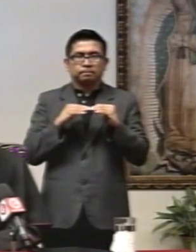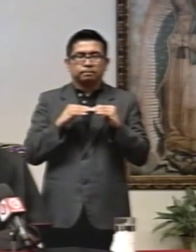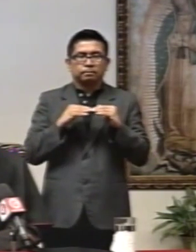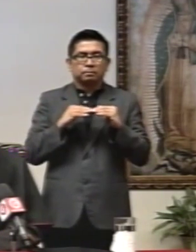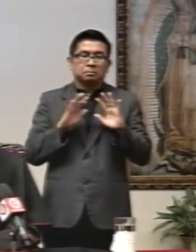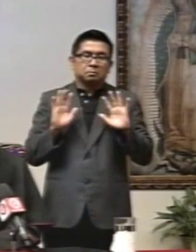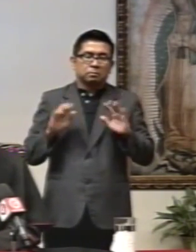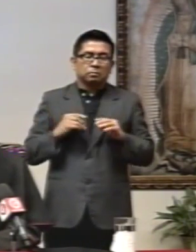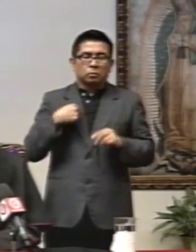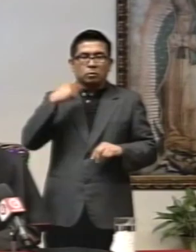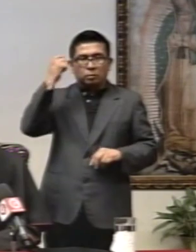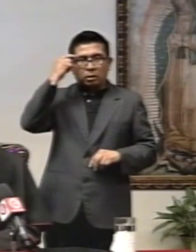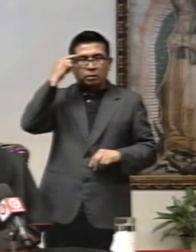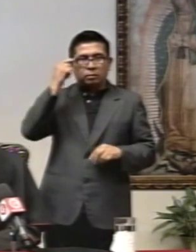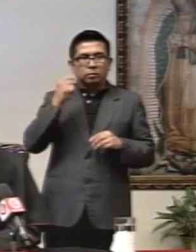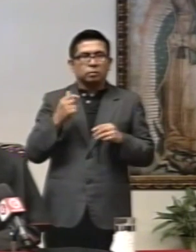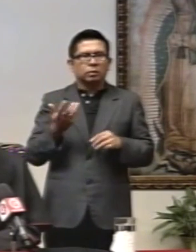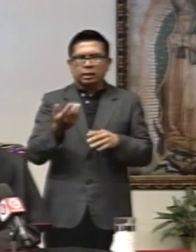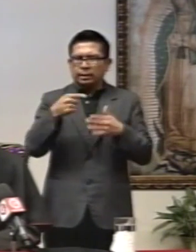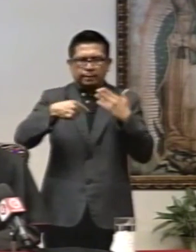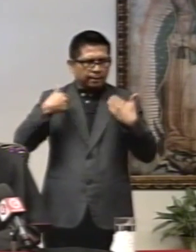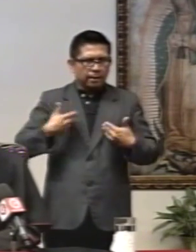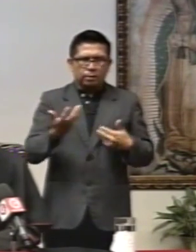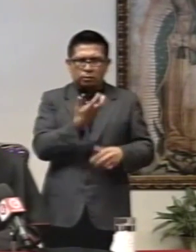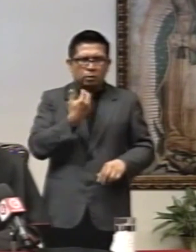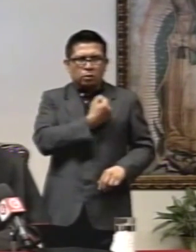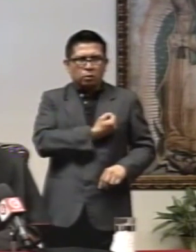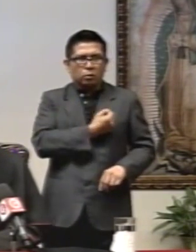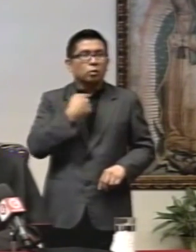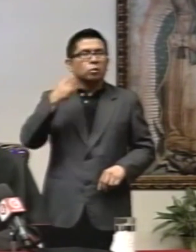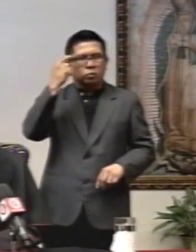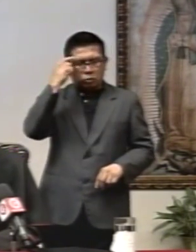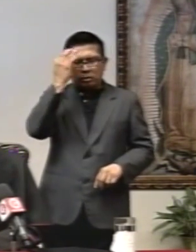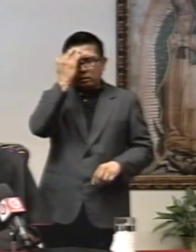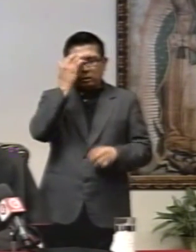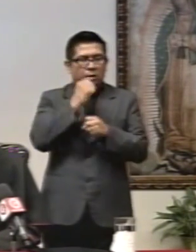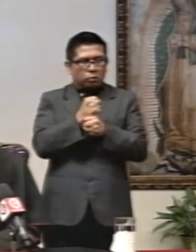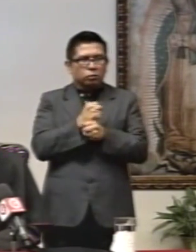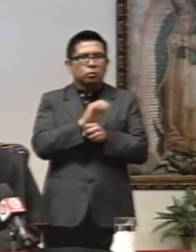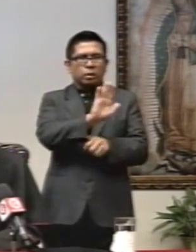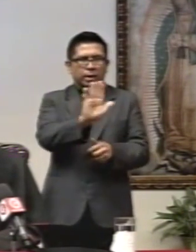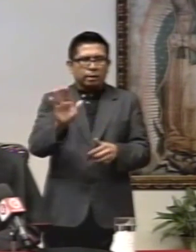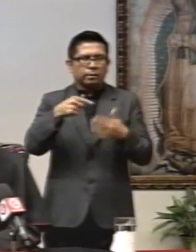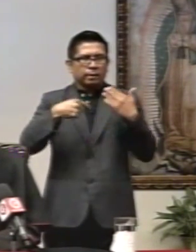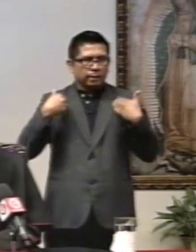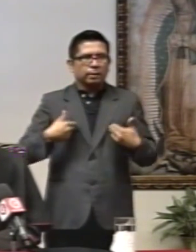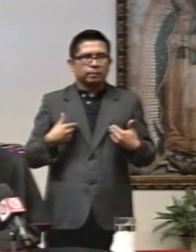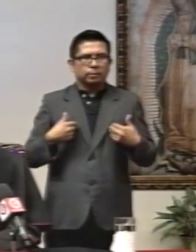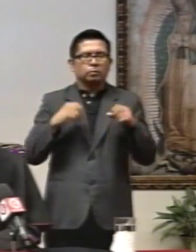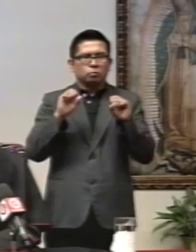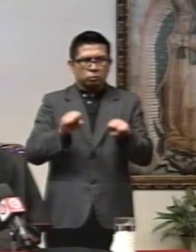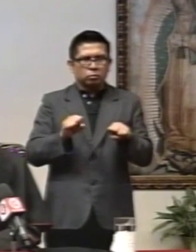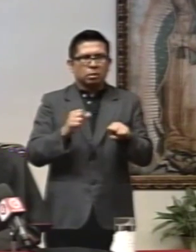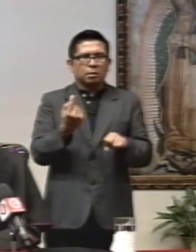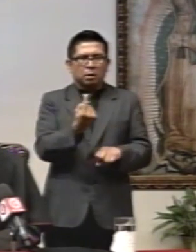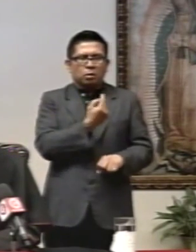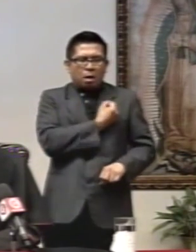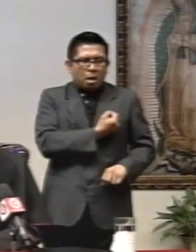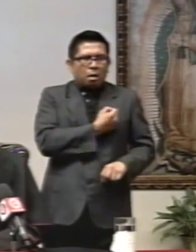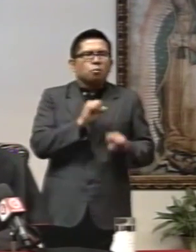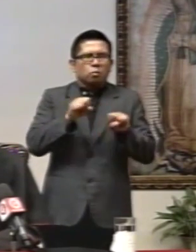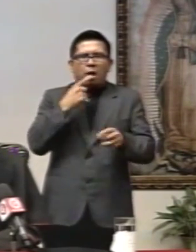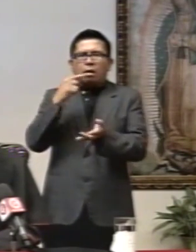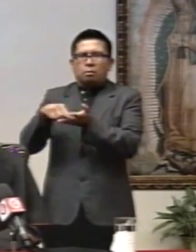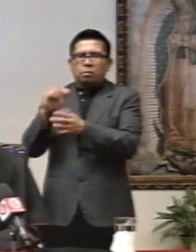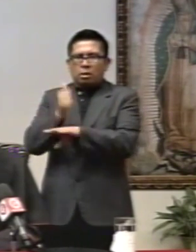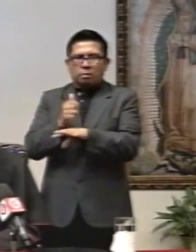y pues creo yo que están en todo su derecho. Y no es que yo creo, sino que en efecto es así. para que las víctimas